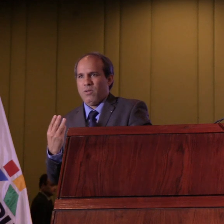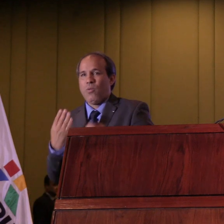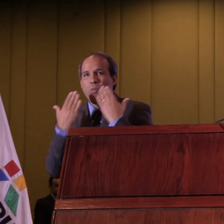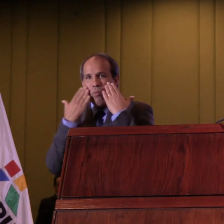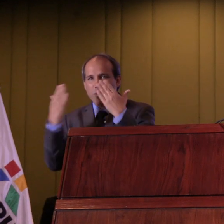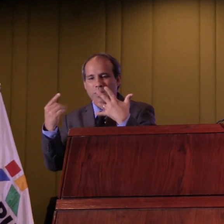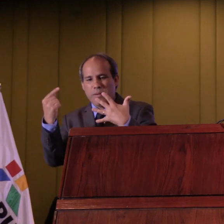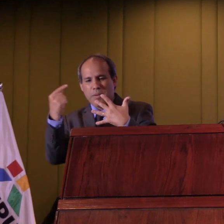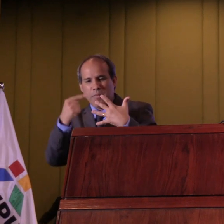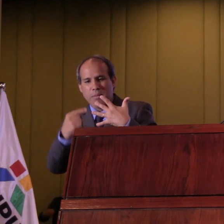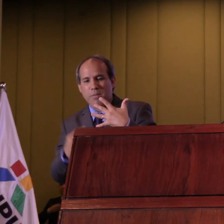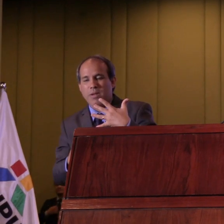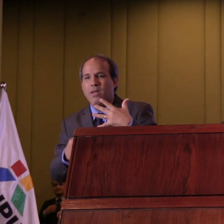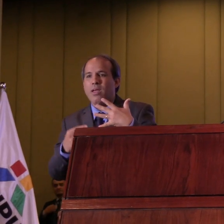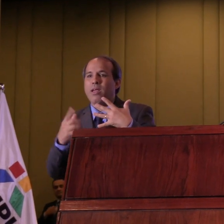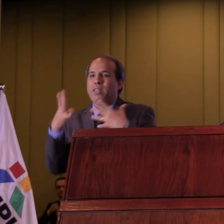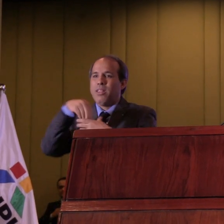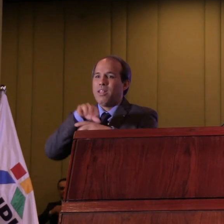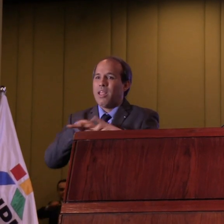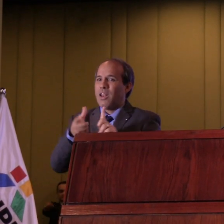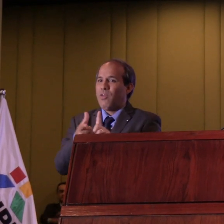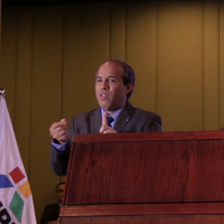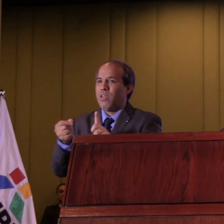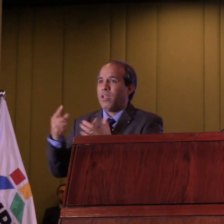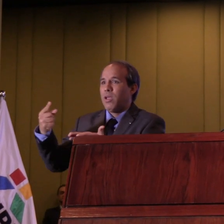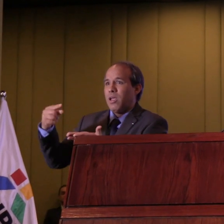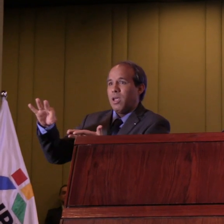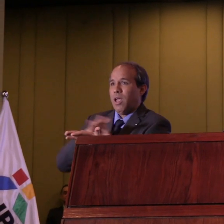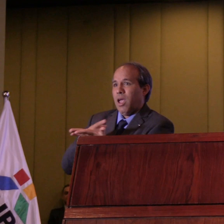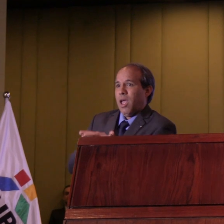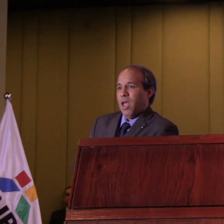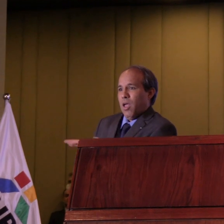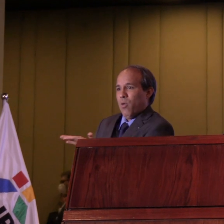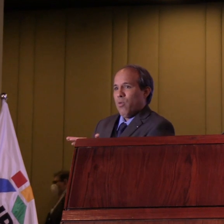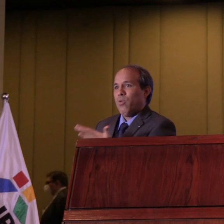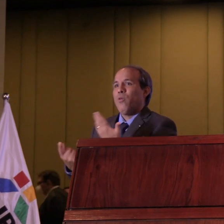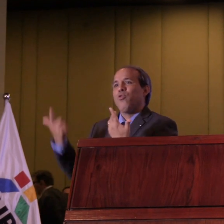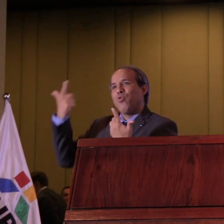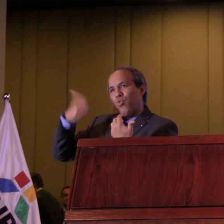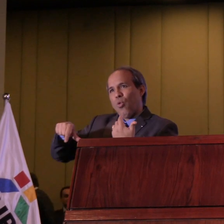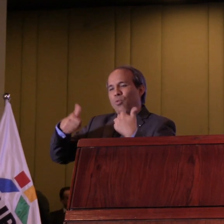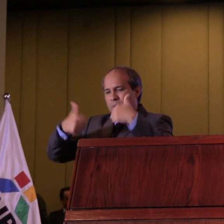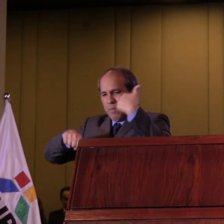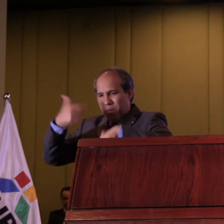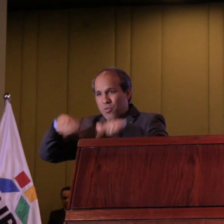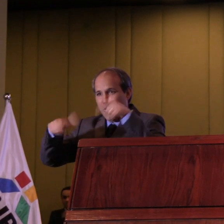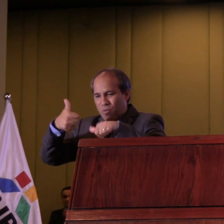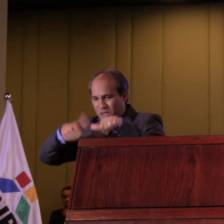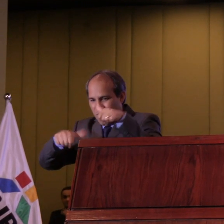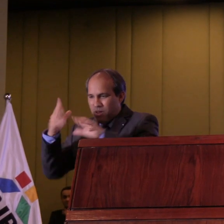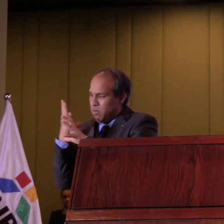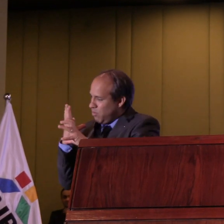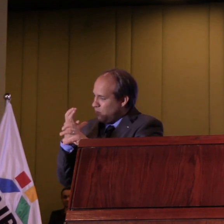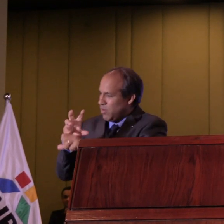quando os aspectos financeiros do tratado serão revisitados, decorridos 50 anos da